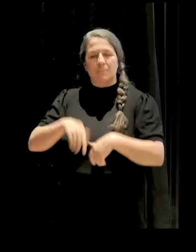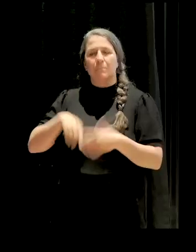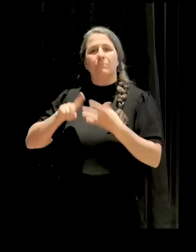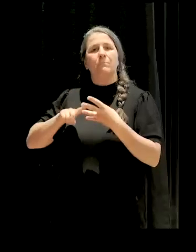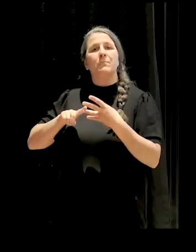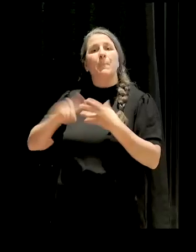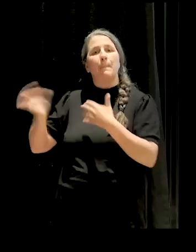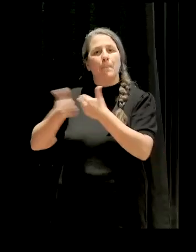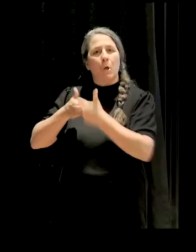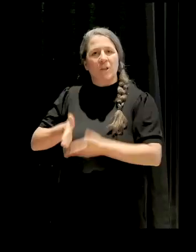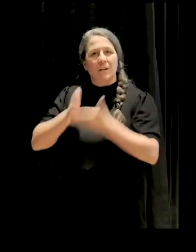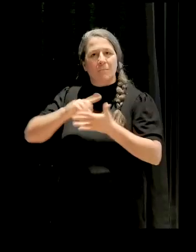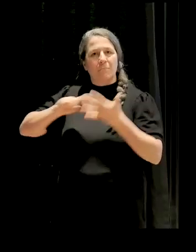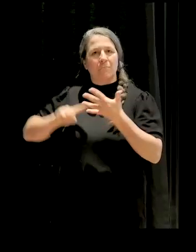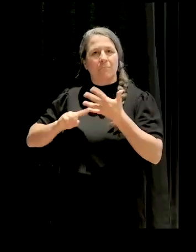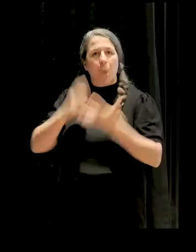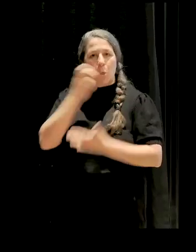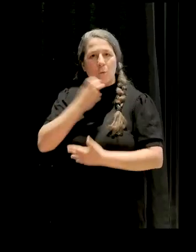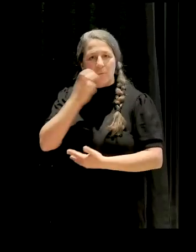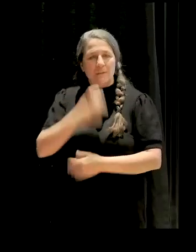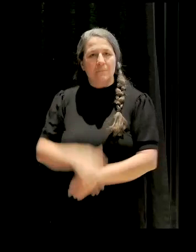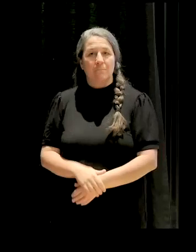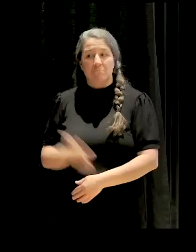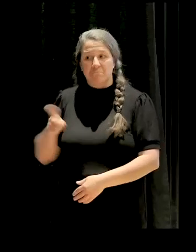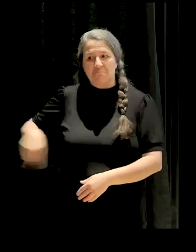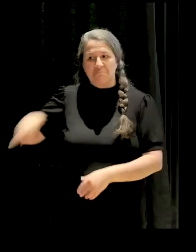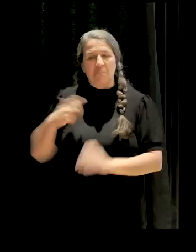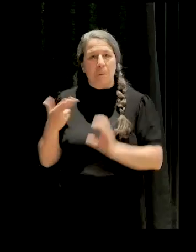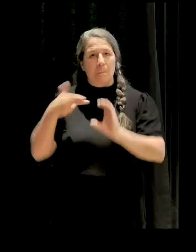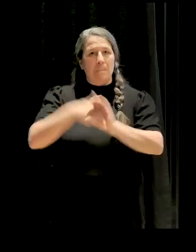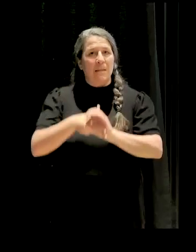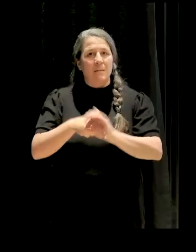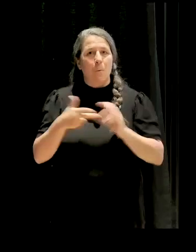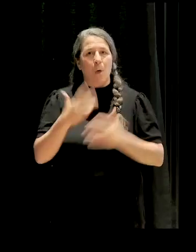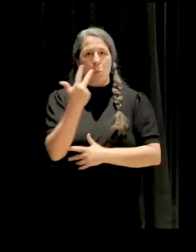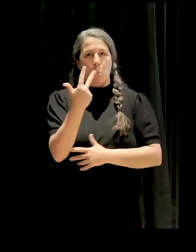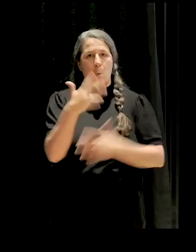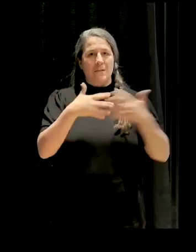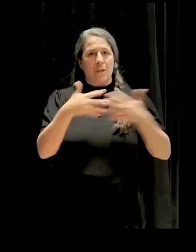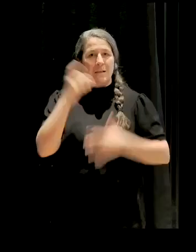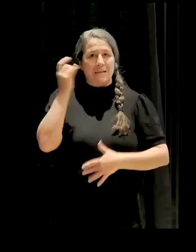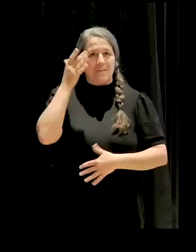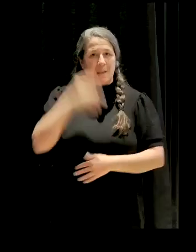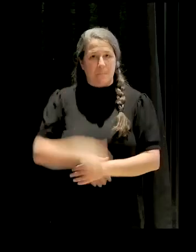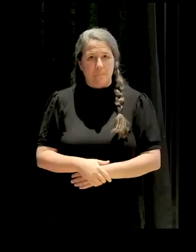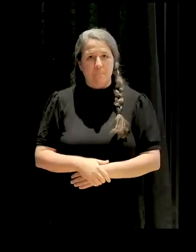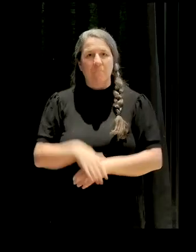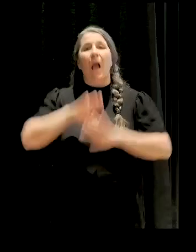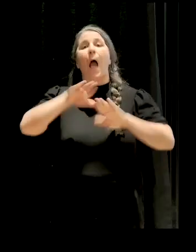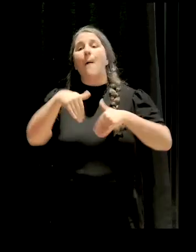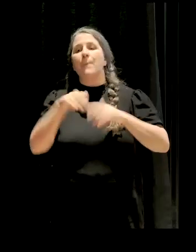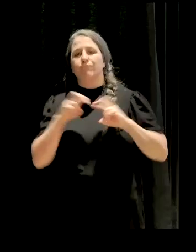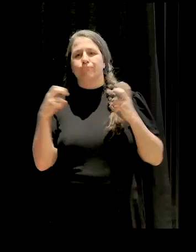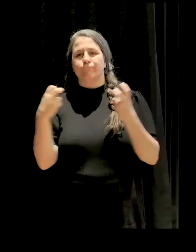une orthophoniste. Ces personnes-là ont participé à 3 ateliers scientifiques qui étaient suivis de tables rondes, donc des